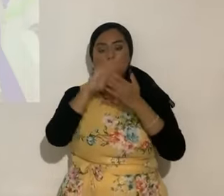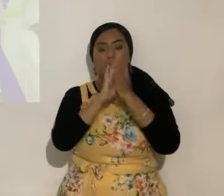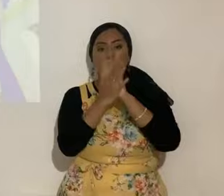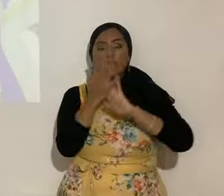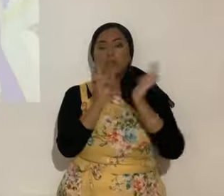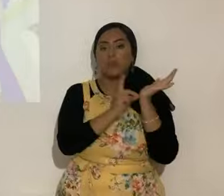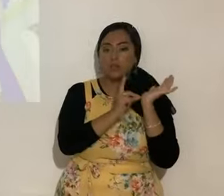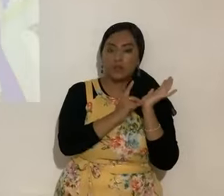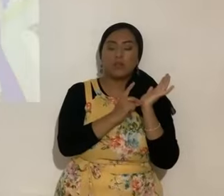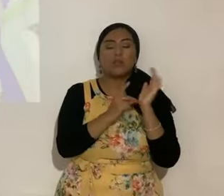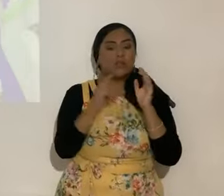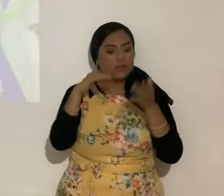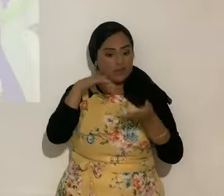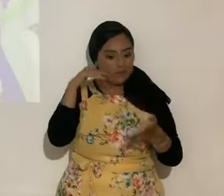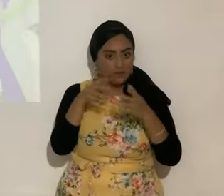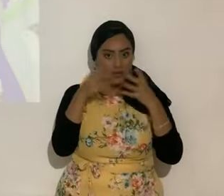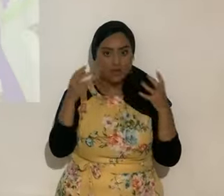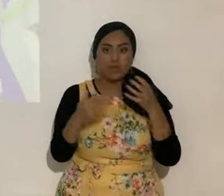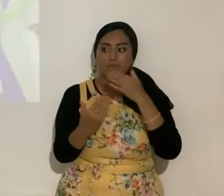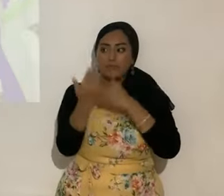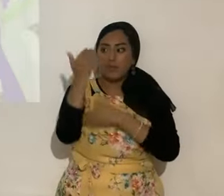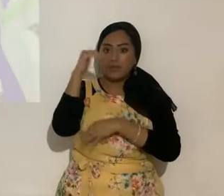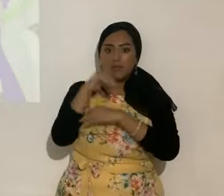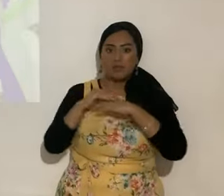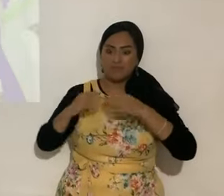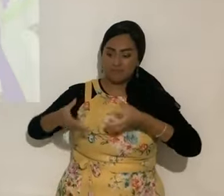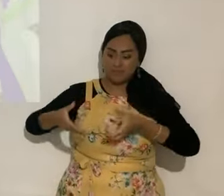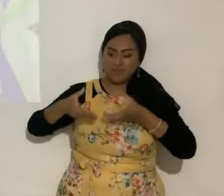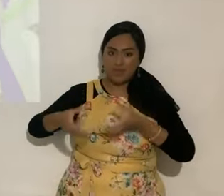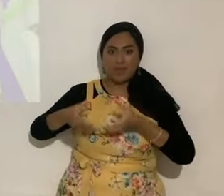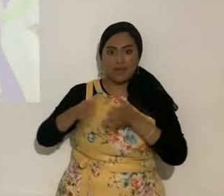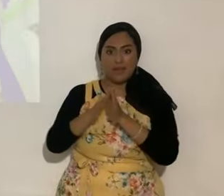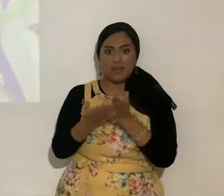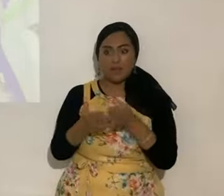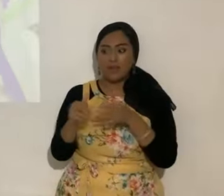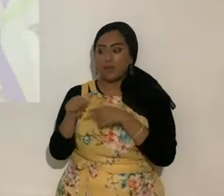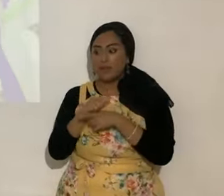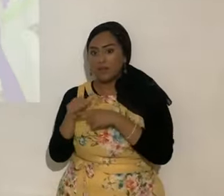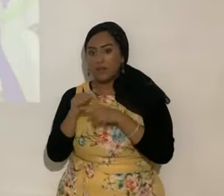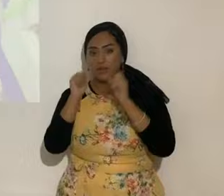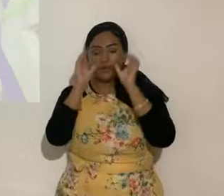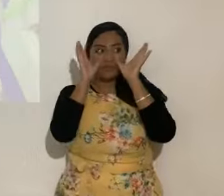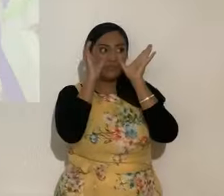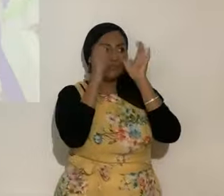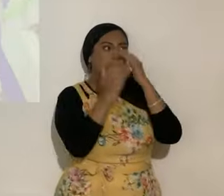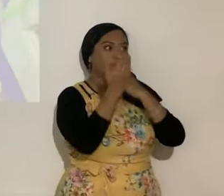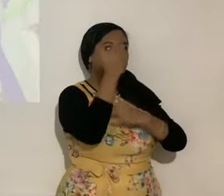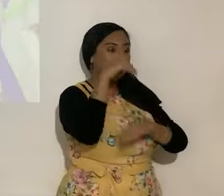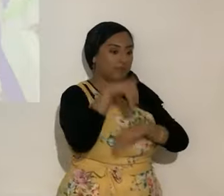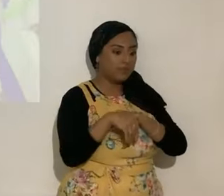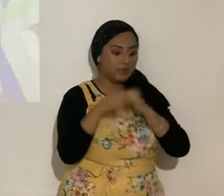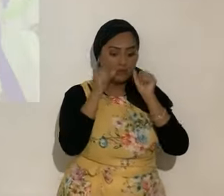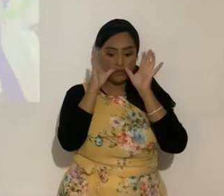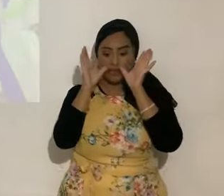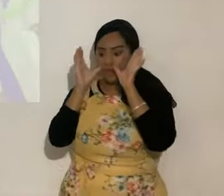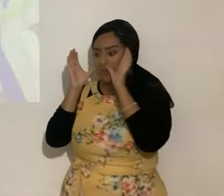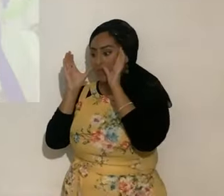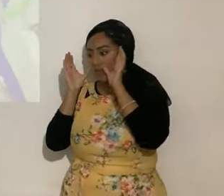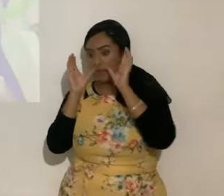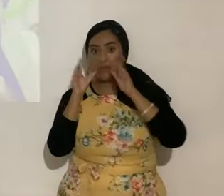se estudia mucho, de día y de noche, libros de este grosor, las prácticas, las guardias, de día y de noche, desveladas,